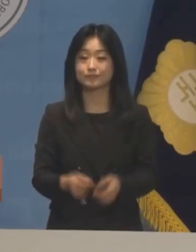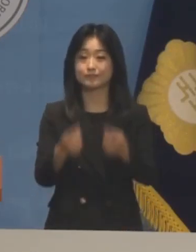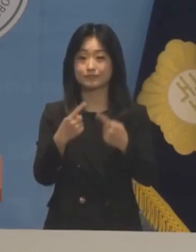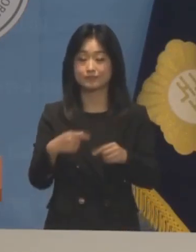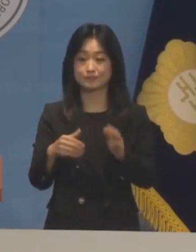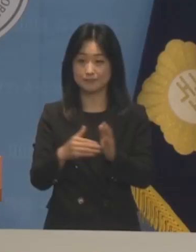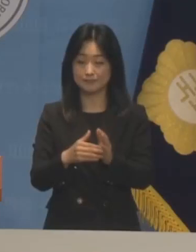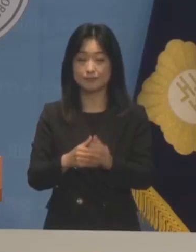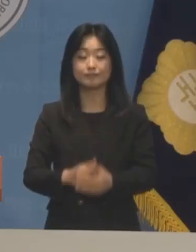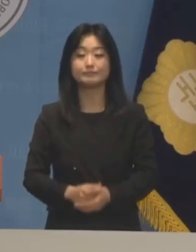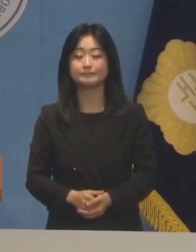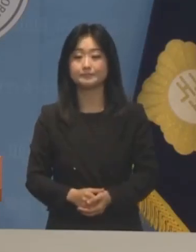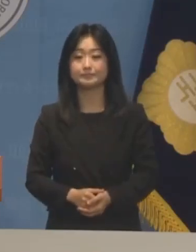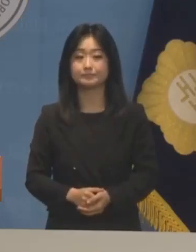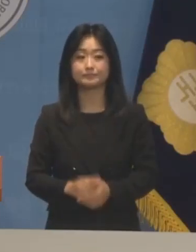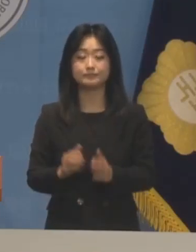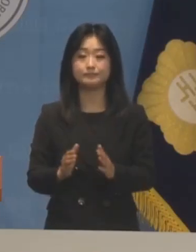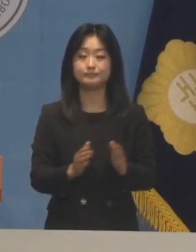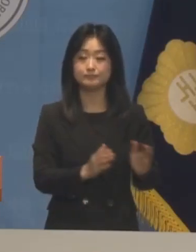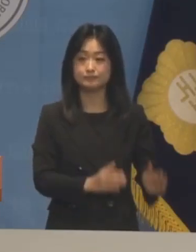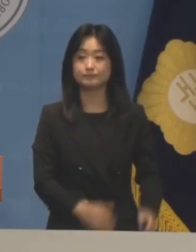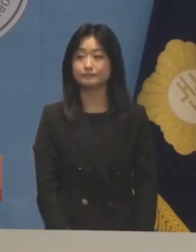먼저 기자회견은